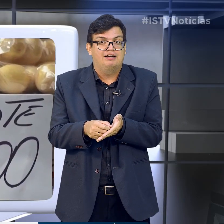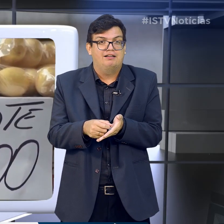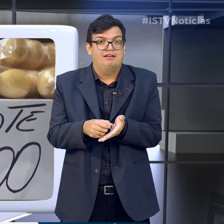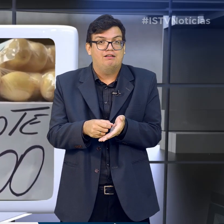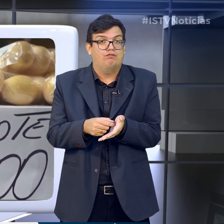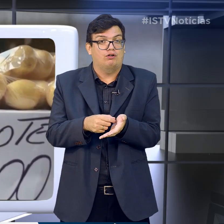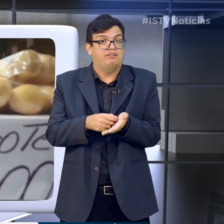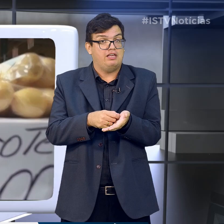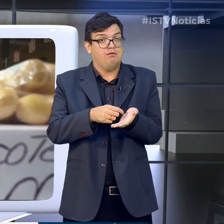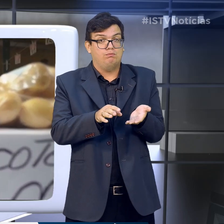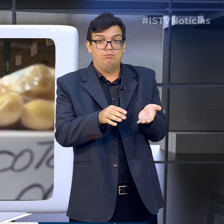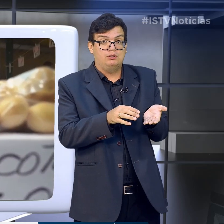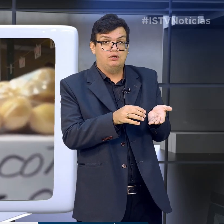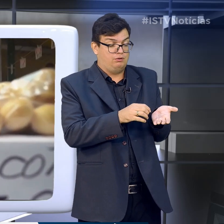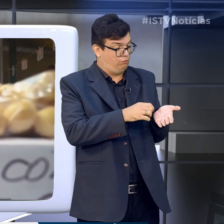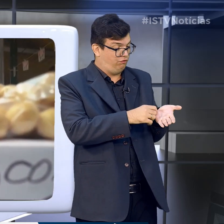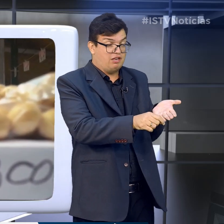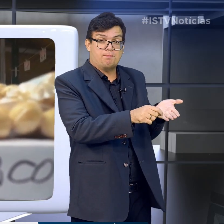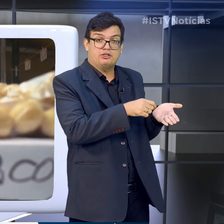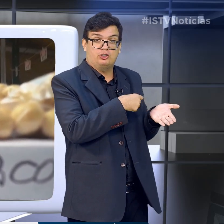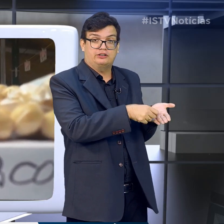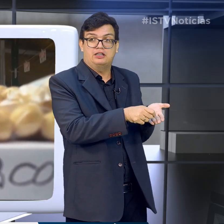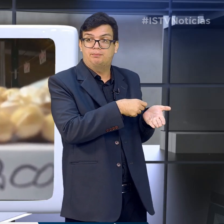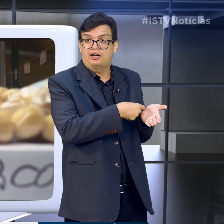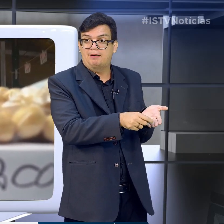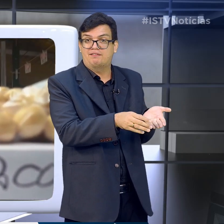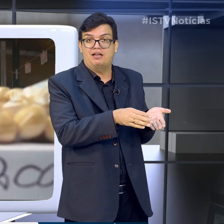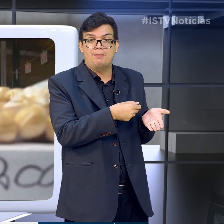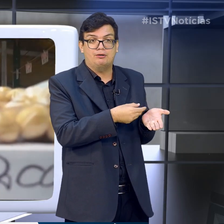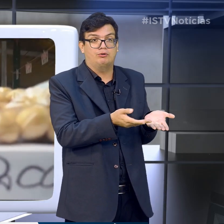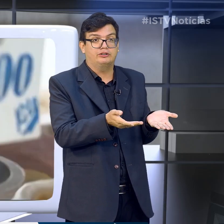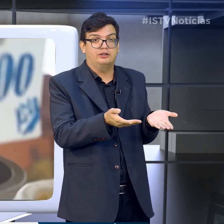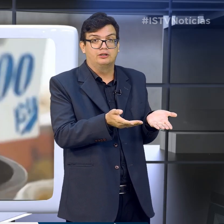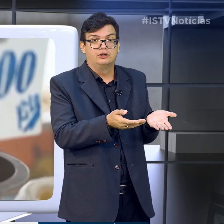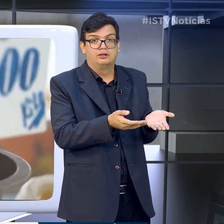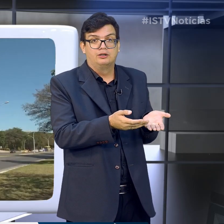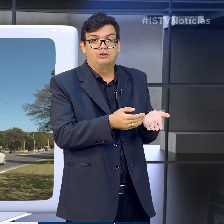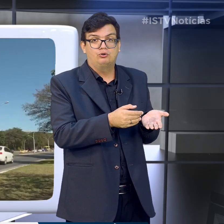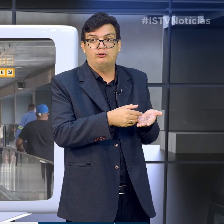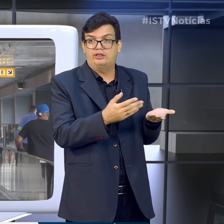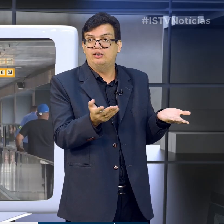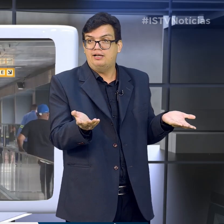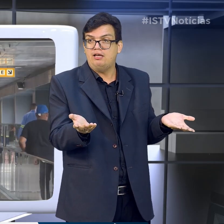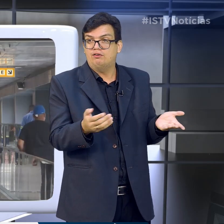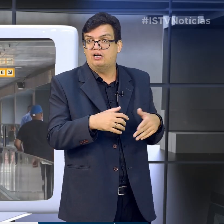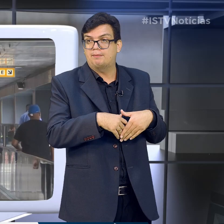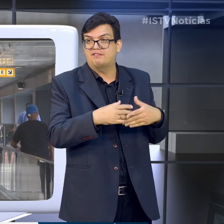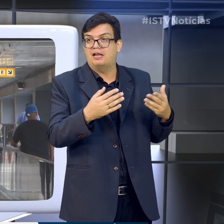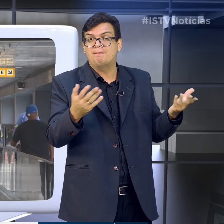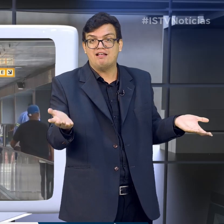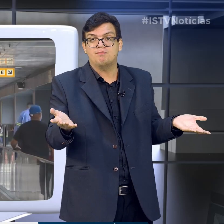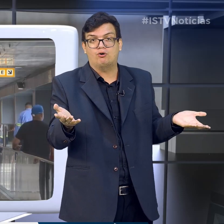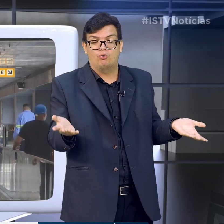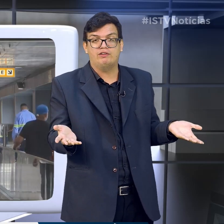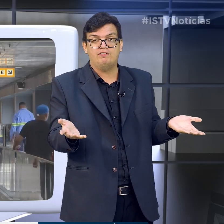só tem o CNPJ ali porque acaba sendo a mesma coisa do que né acaba sendo a mesma coisa